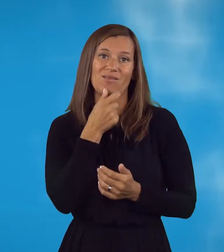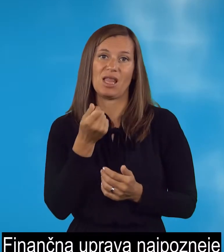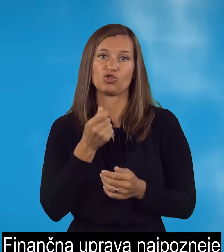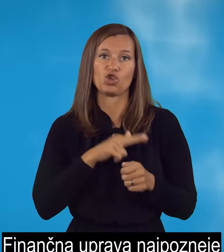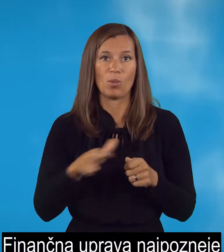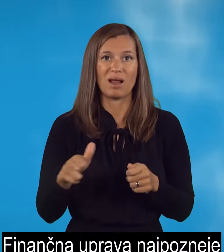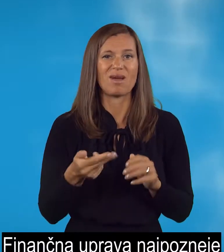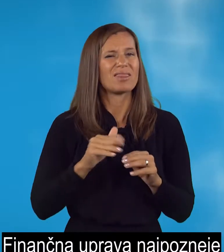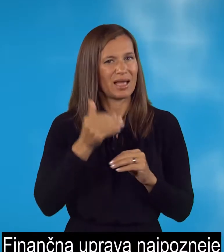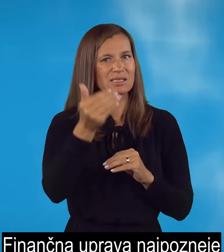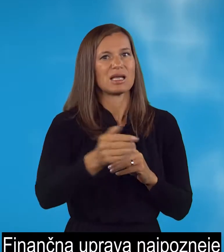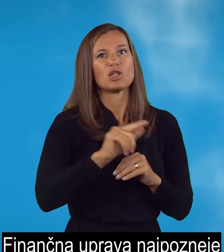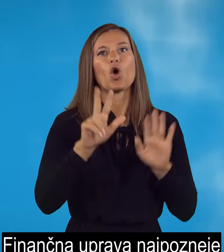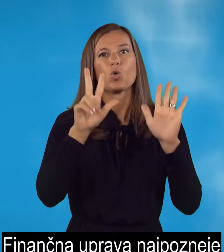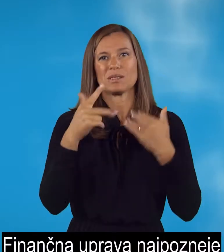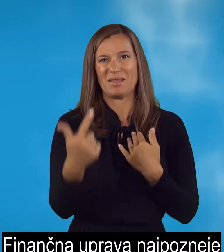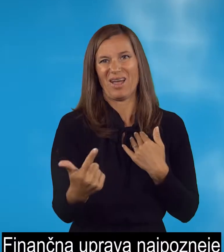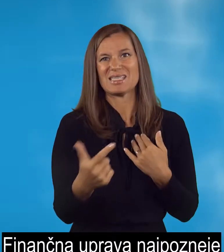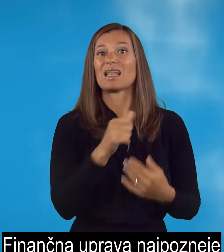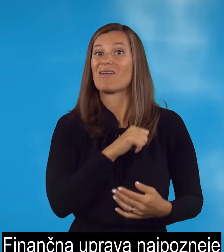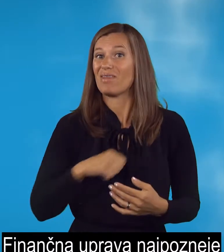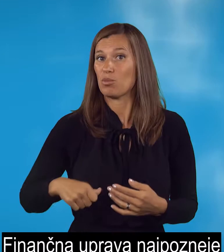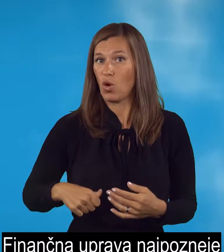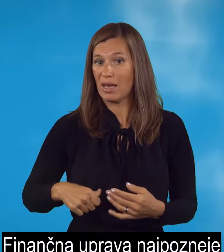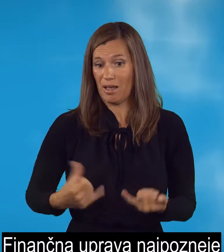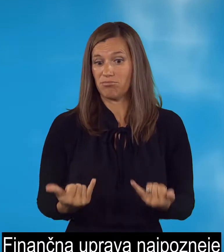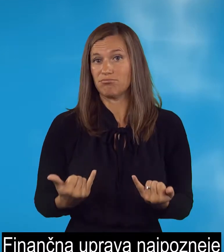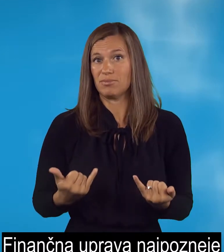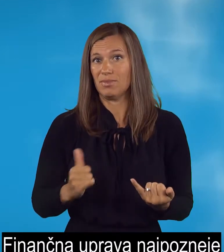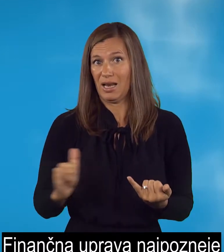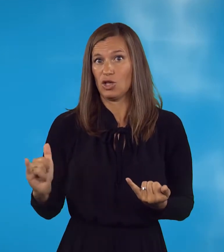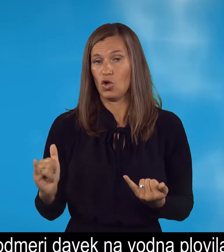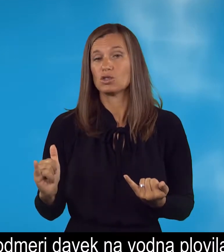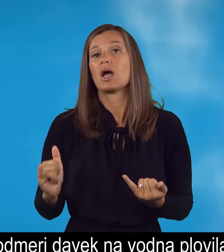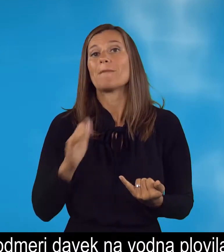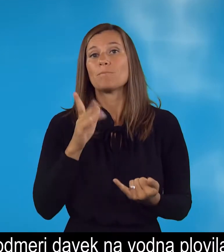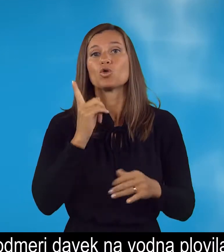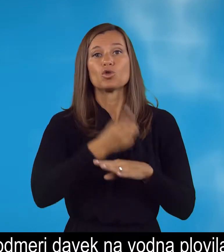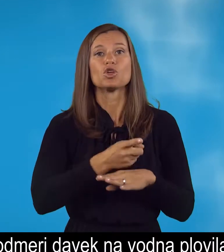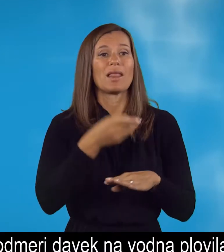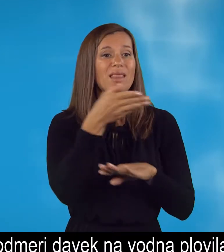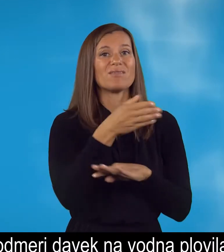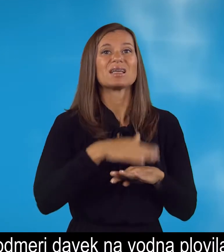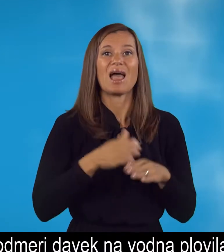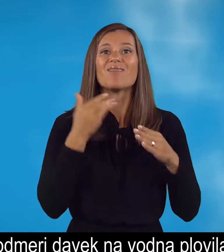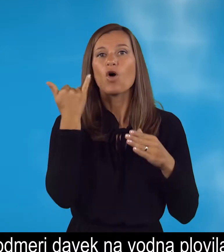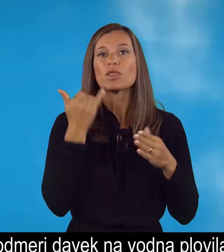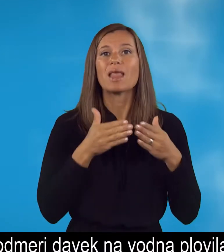Finančna uprava najpozneje do 28. februarja tekočega leta odmeri davek na vodna plovila